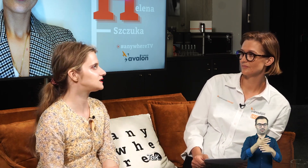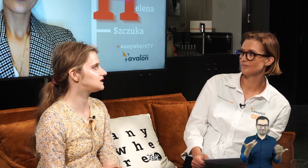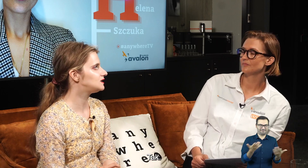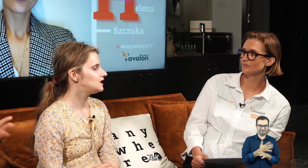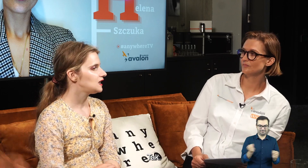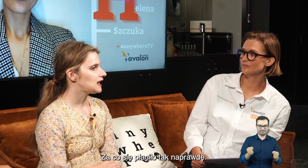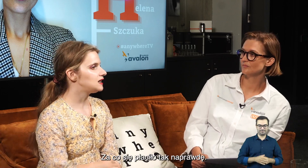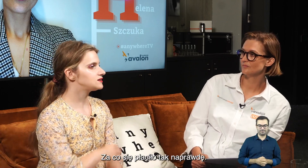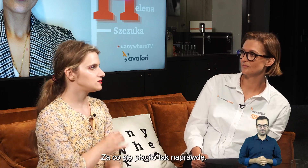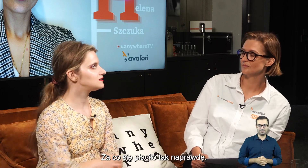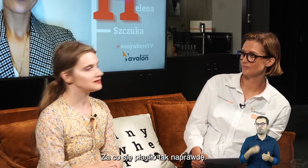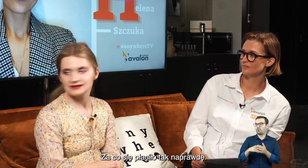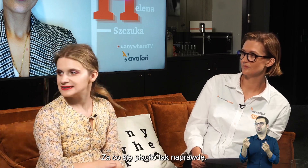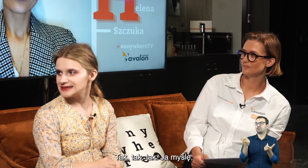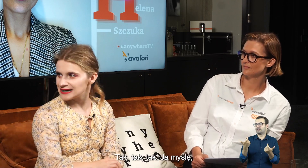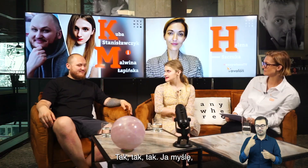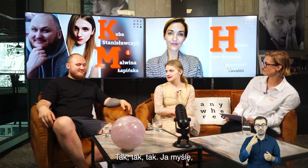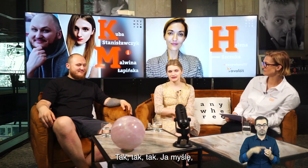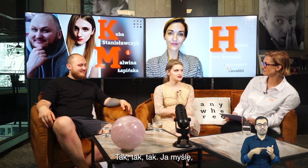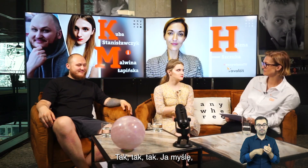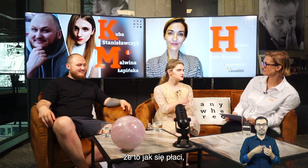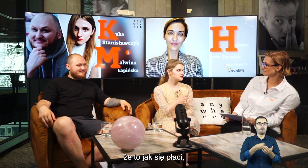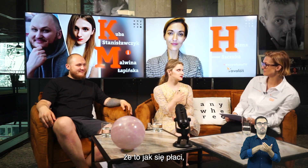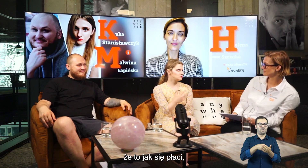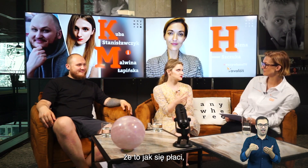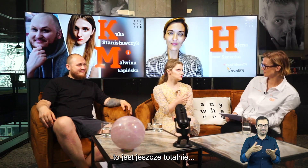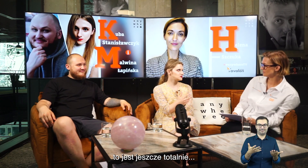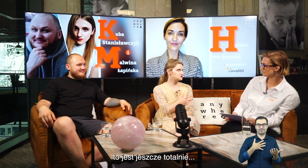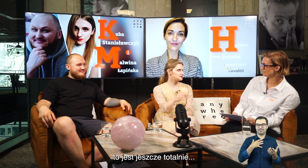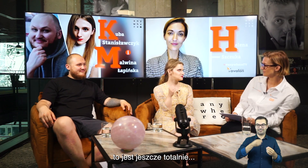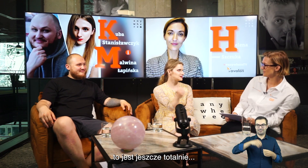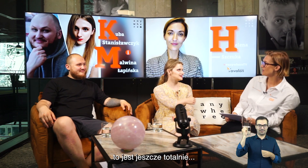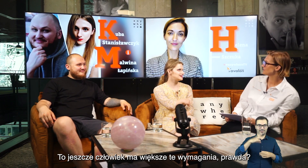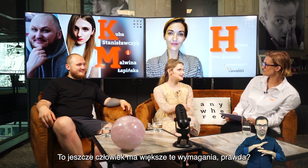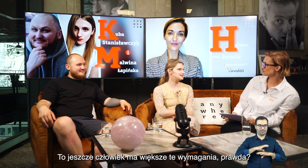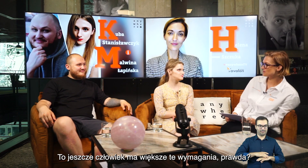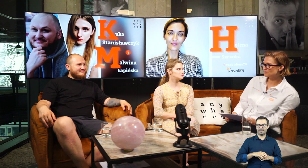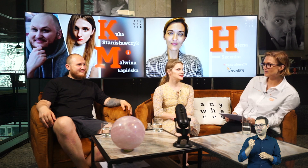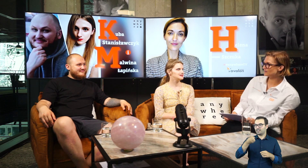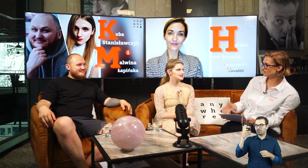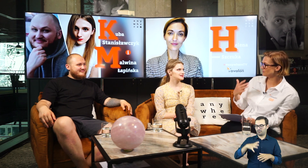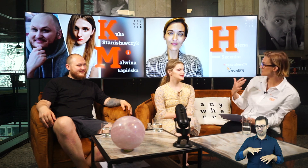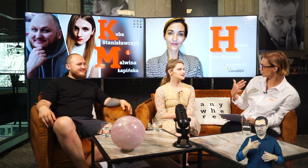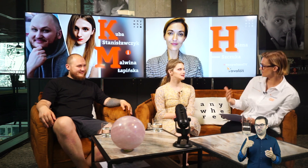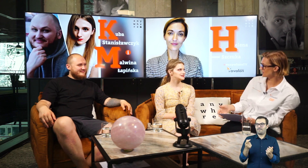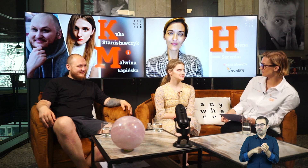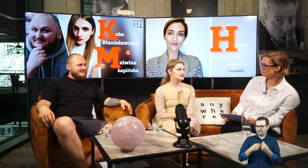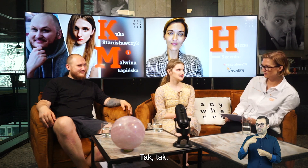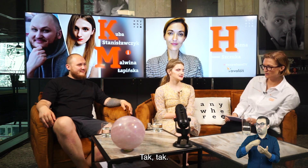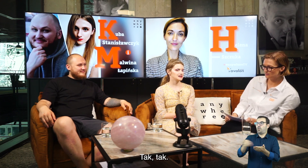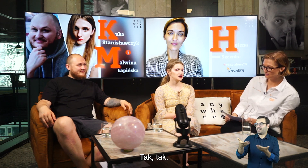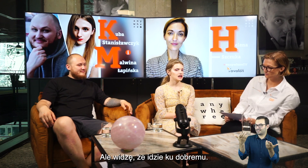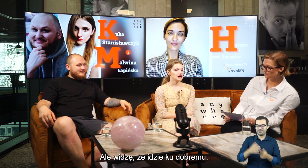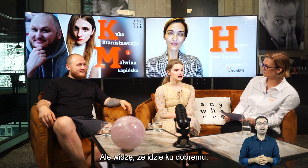więc... Tak, więc ale za co się płaciło tak naprawdę? Tak. Ja myślę, że to jak się płaci, to jest jeszcze totalnie... To jeszcze człowiek ma większe te wymagania,